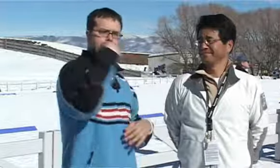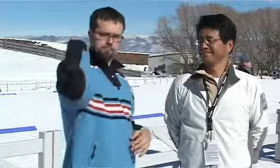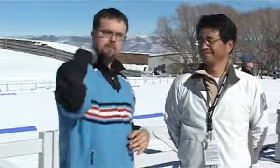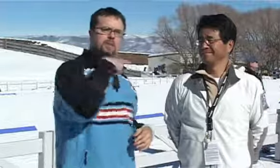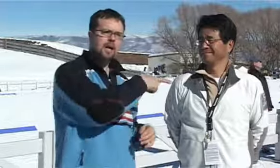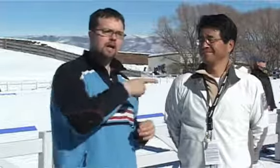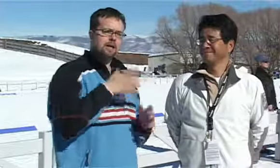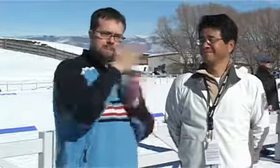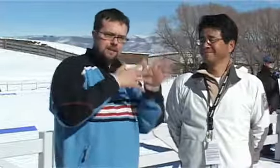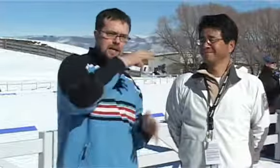Sportverantwortlichen von Japan.